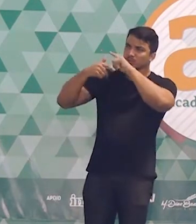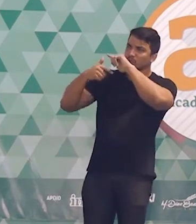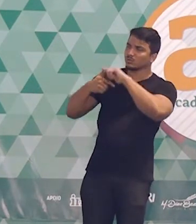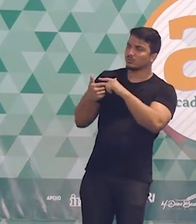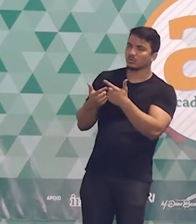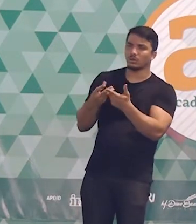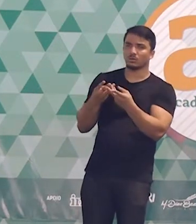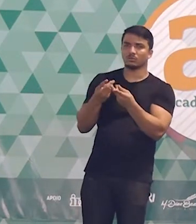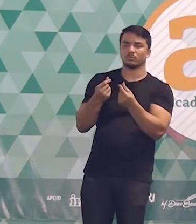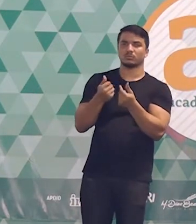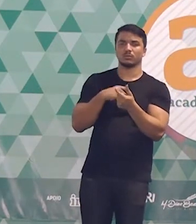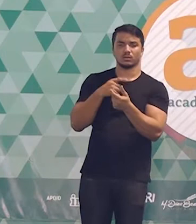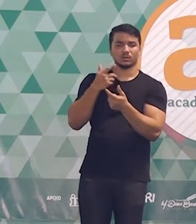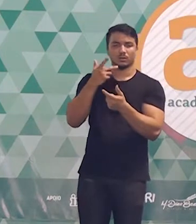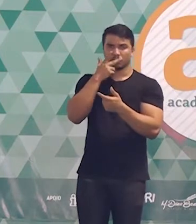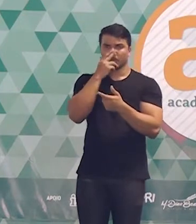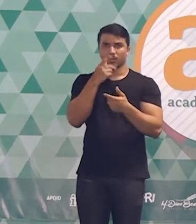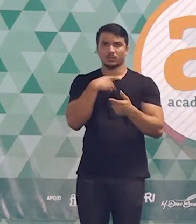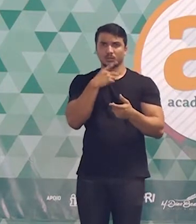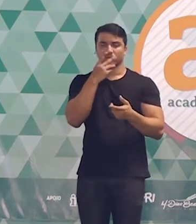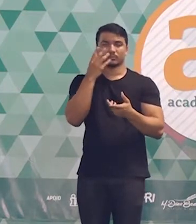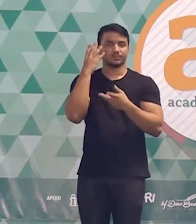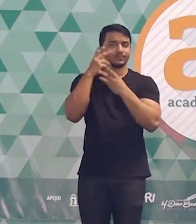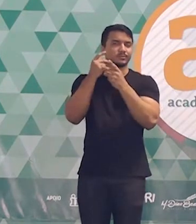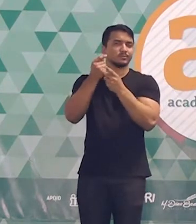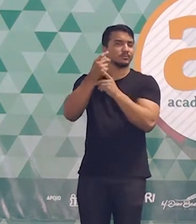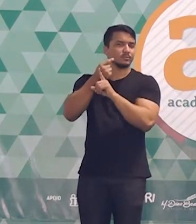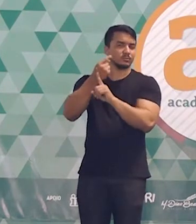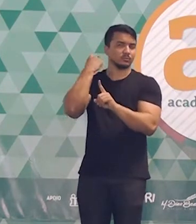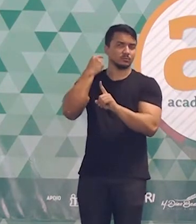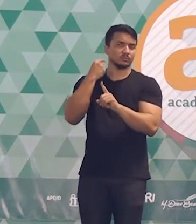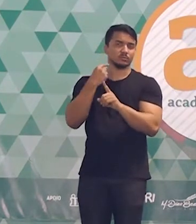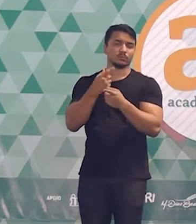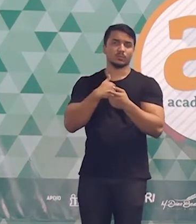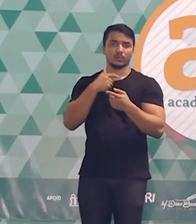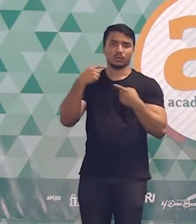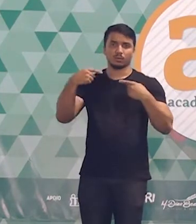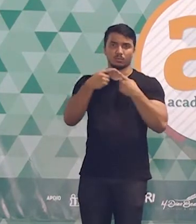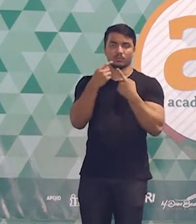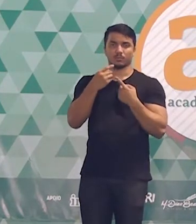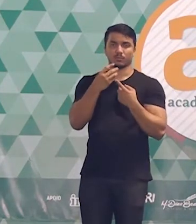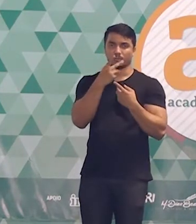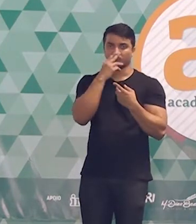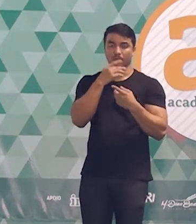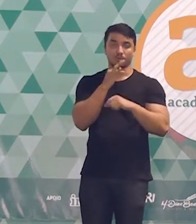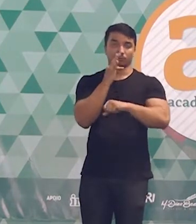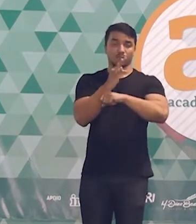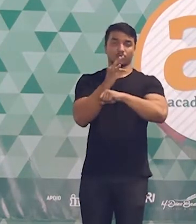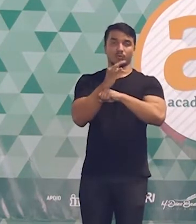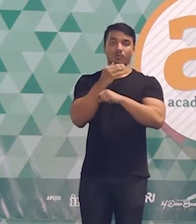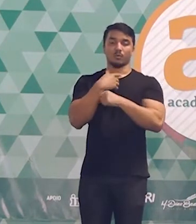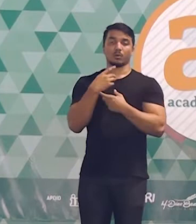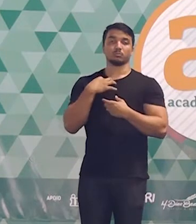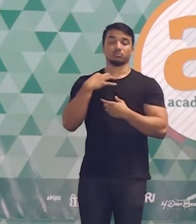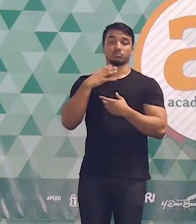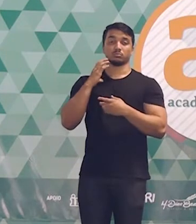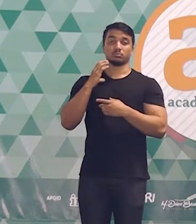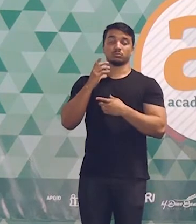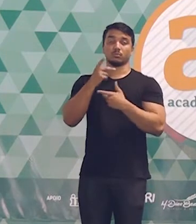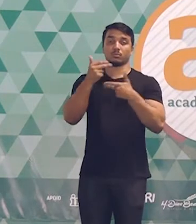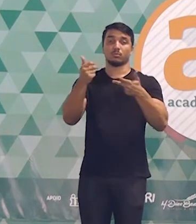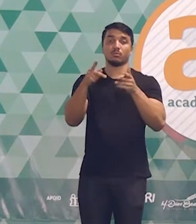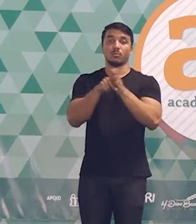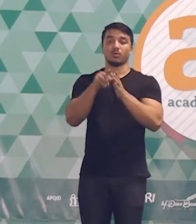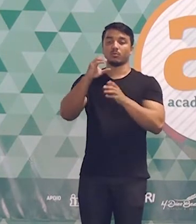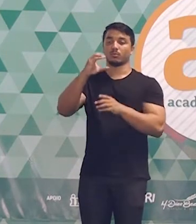tradicional, tem coisa mais canônica, do que, mais formal, mais erudita,